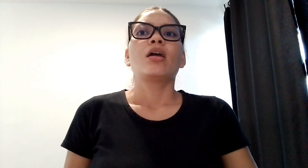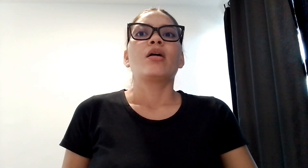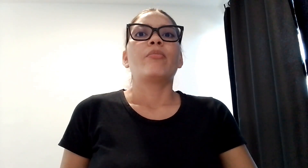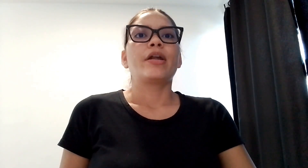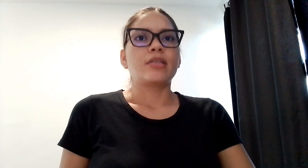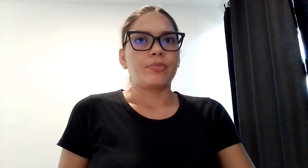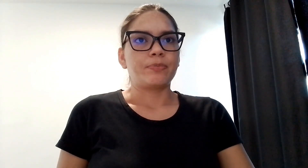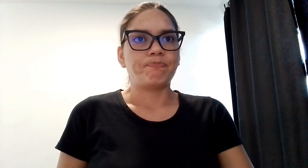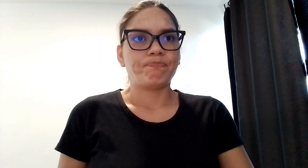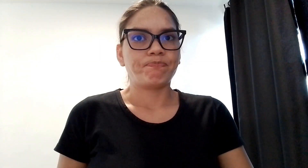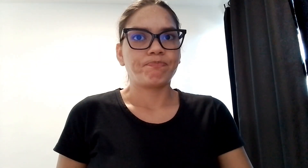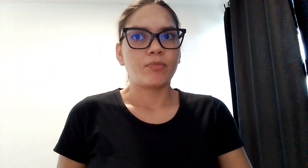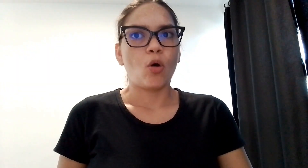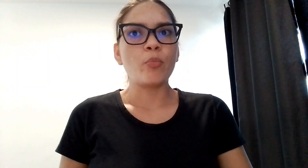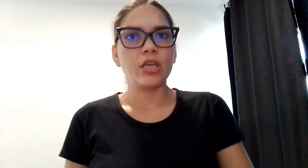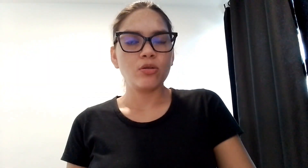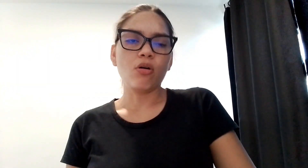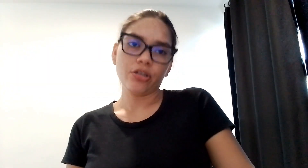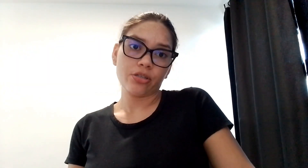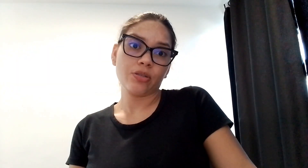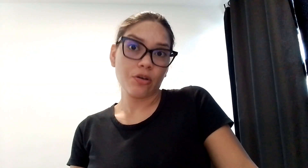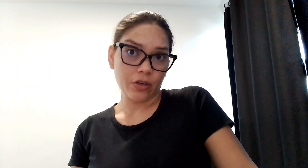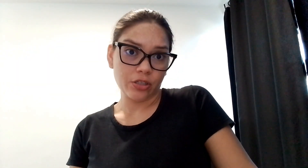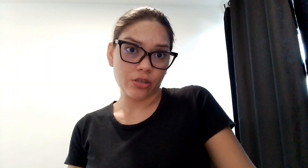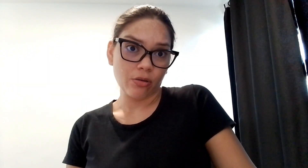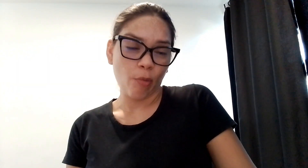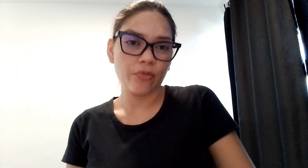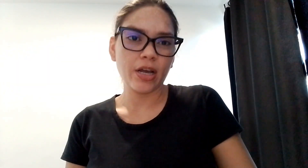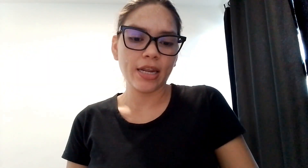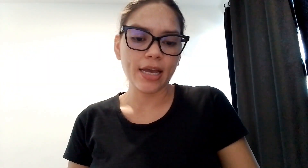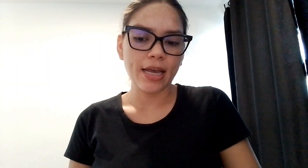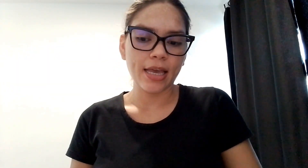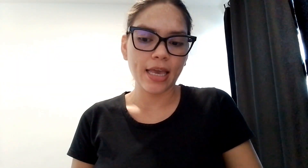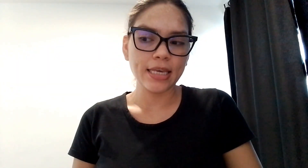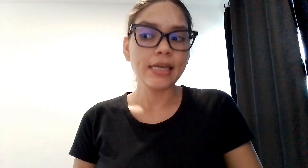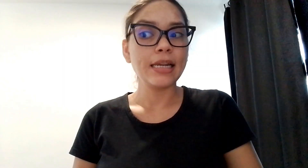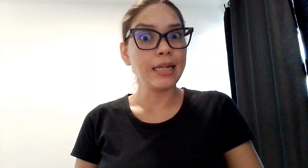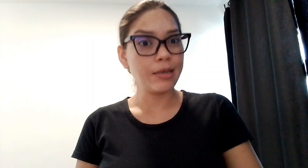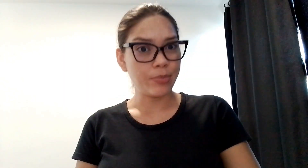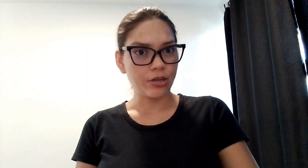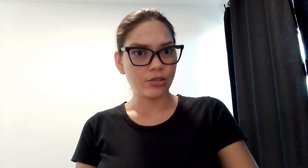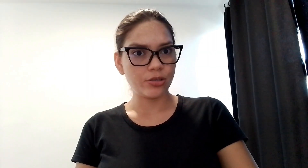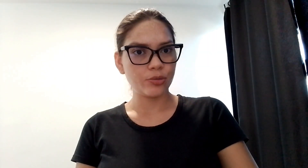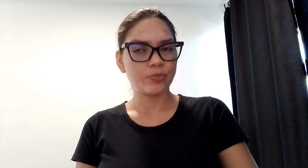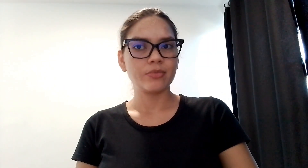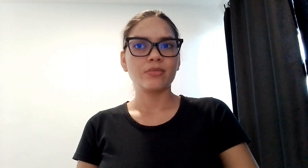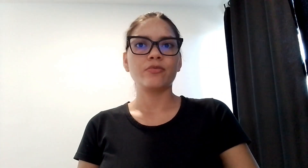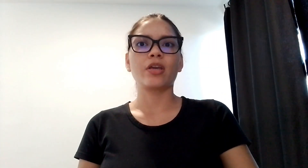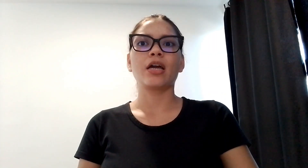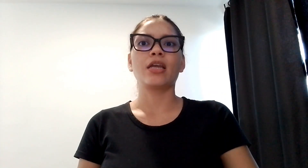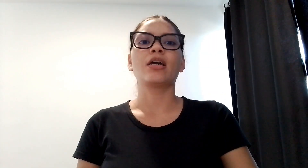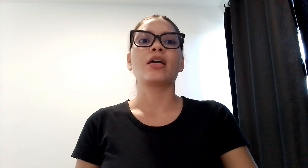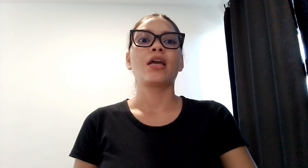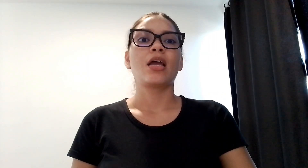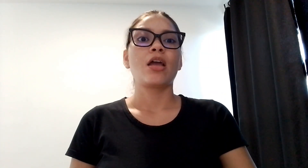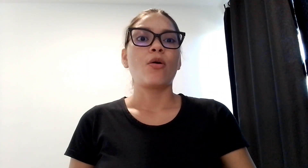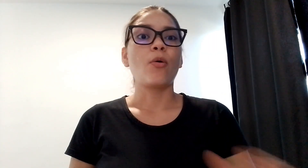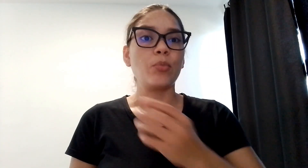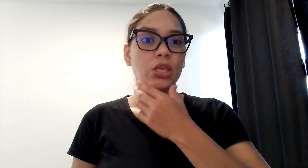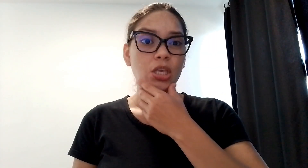Por exemplo, o menino gosta de sorvete. Como ficaria em Libras? Ficaria o